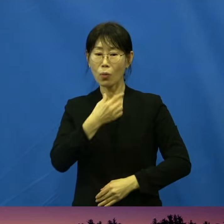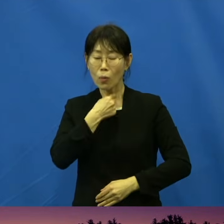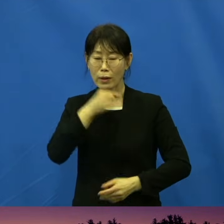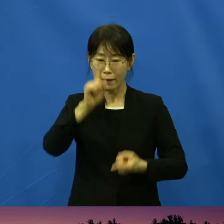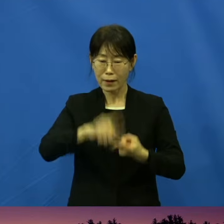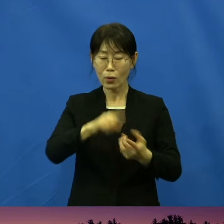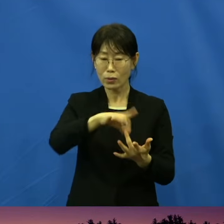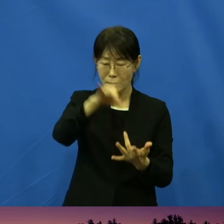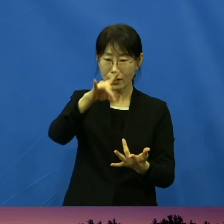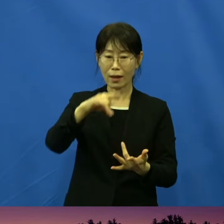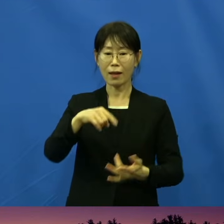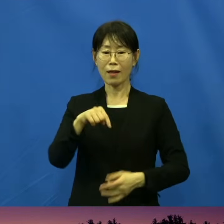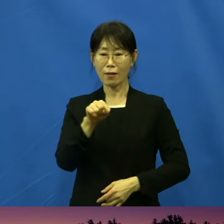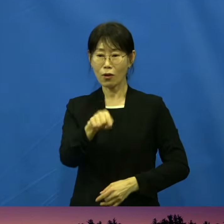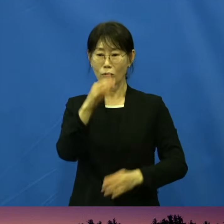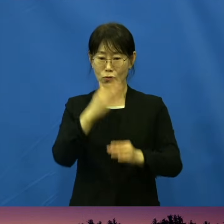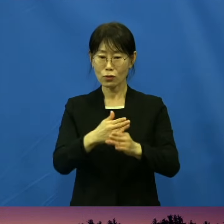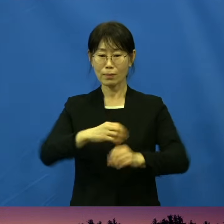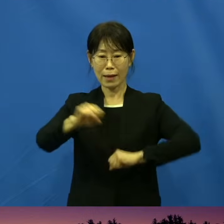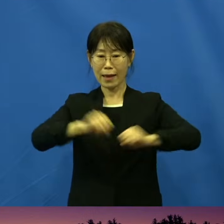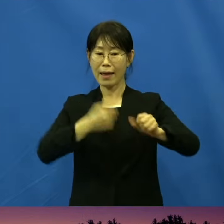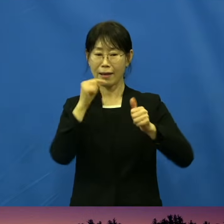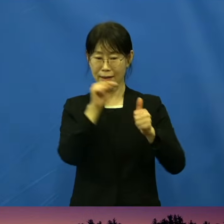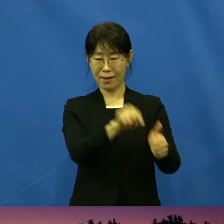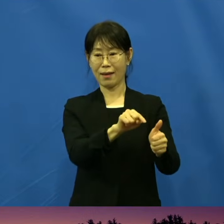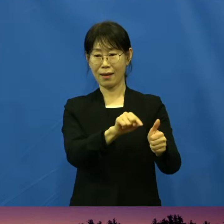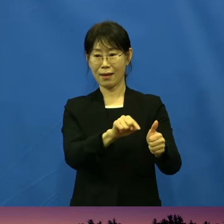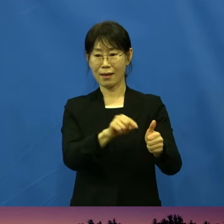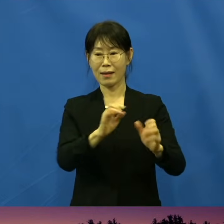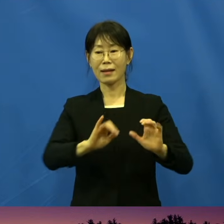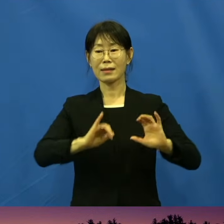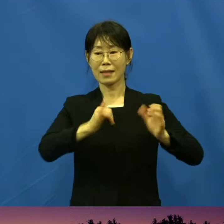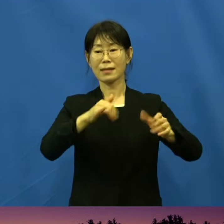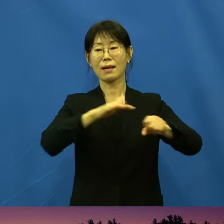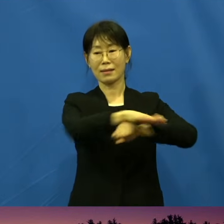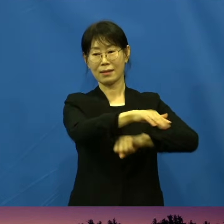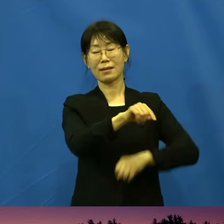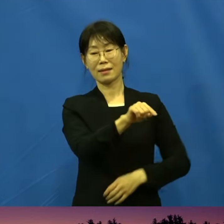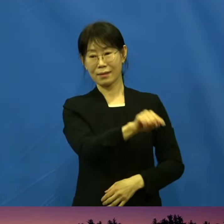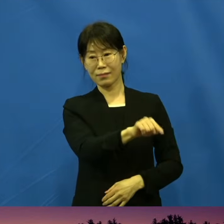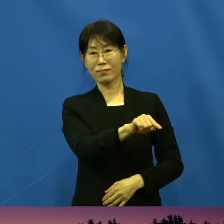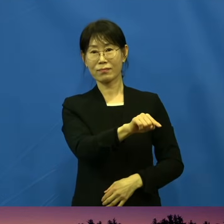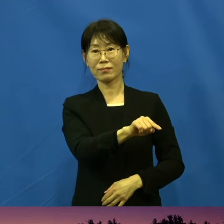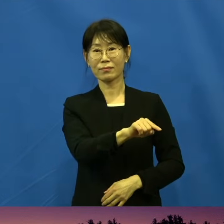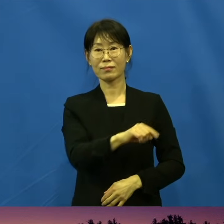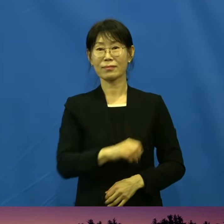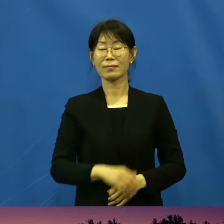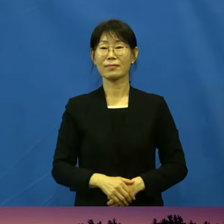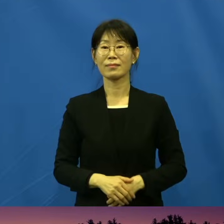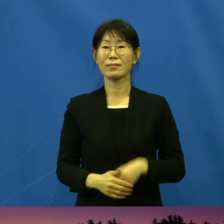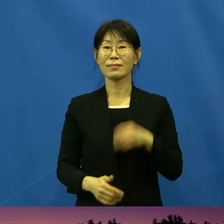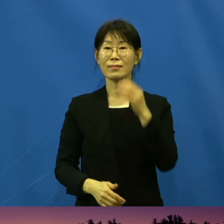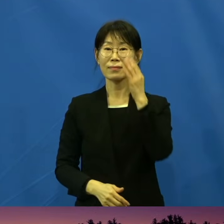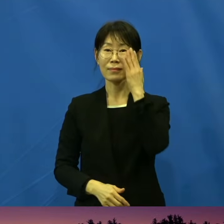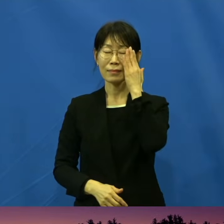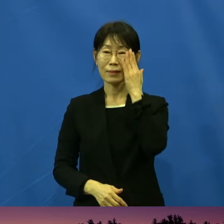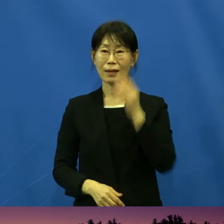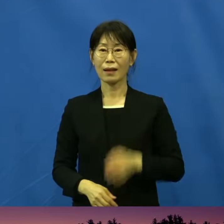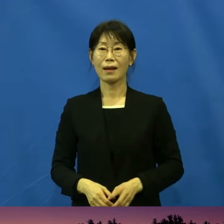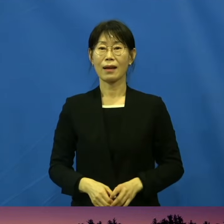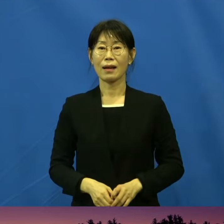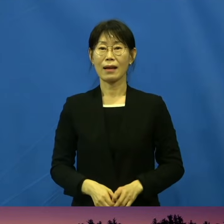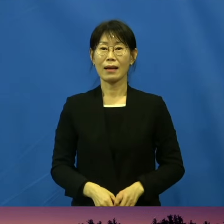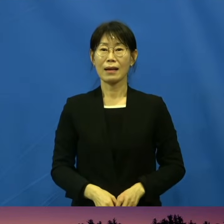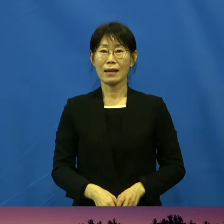그죠? 이 개인에게 맞춤형 서비스를 해주는 거 있잖아요. 여러분, 오늘날 상업주의도 그러잖아요. 한 사람 한 사람의